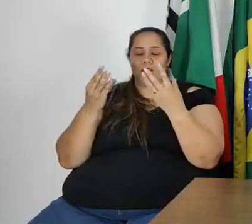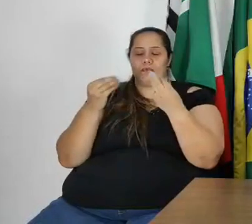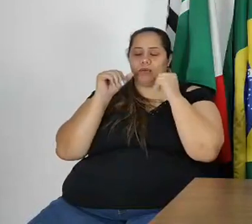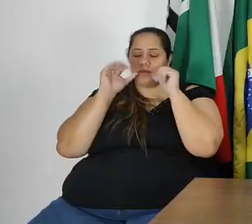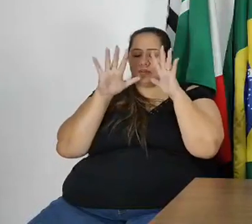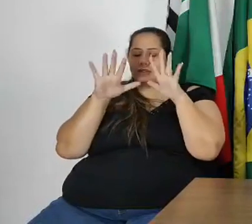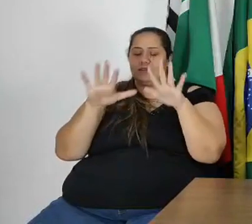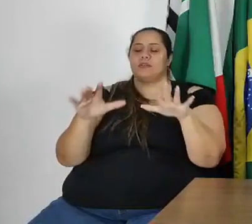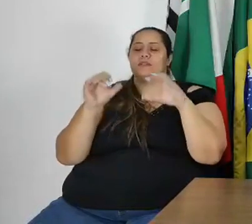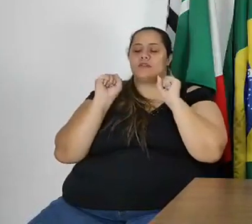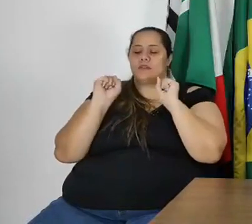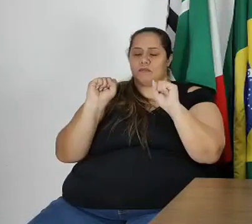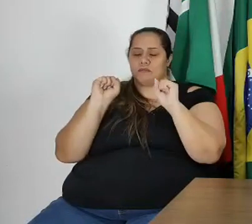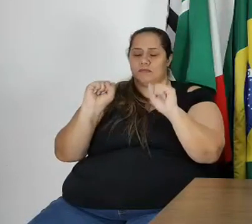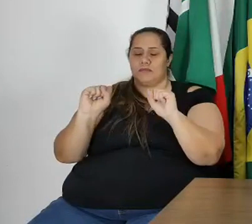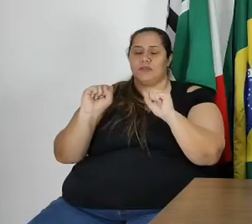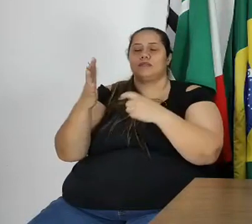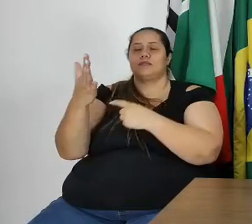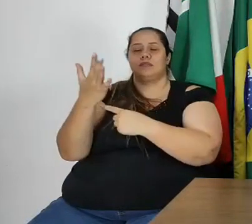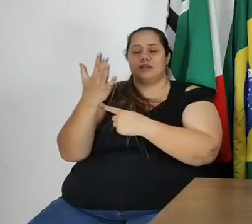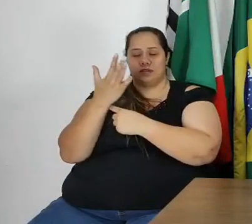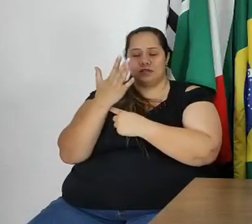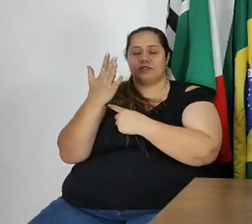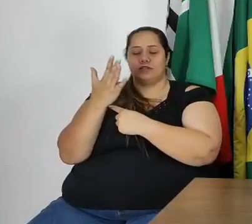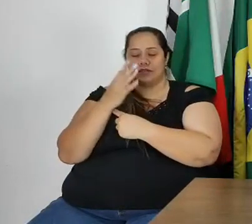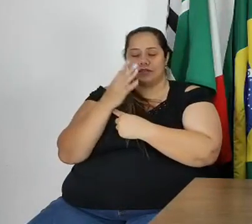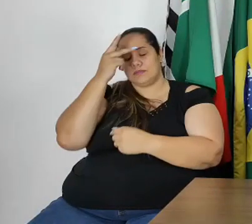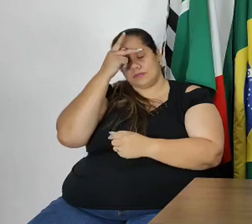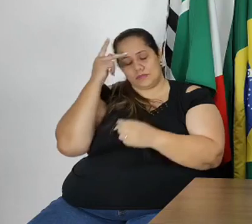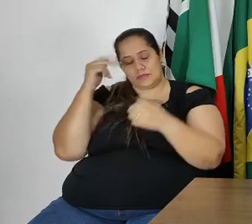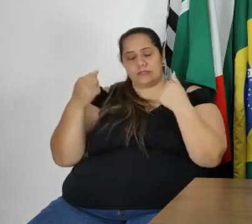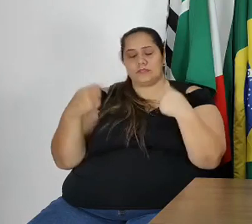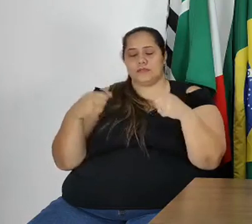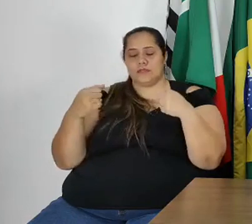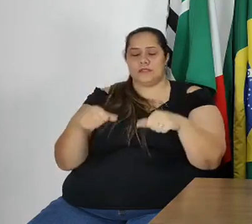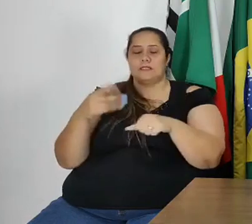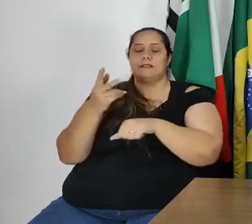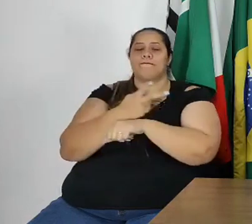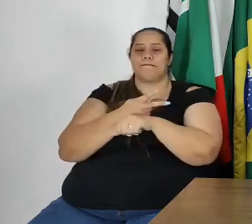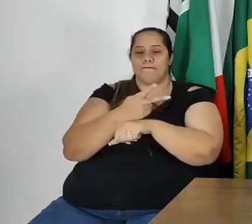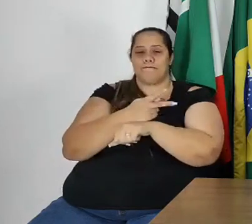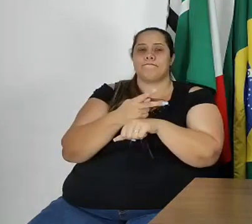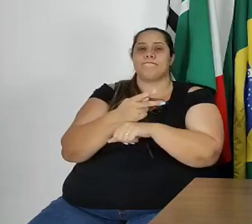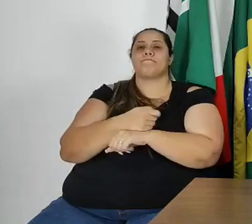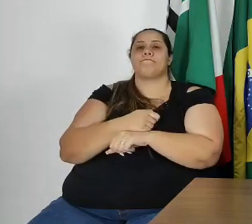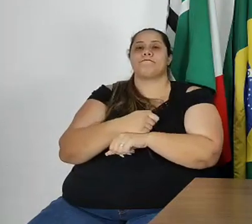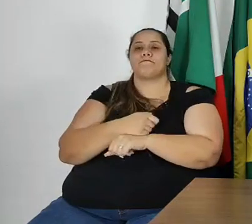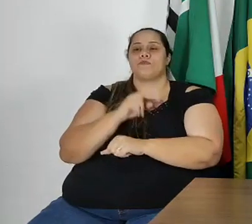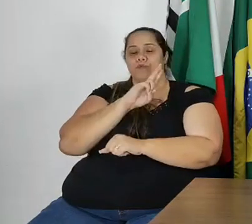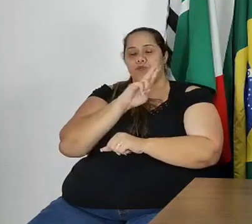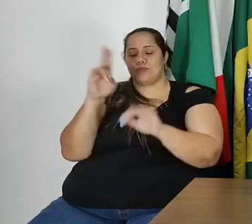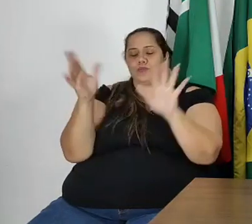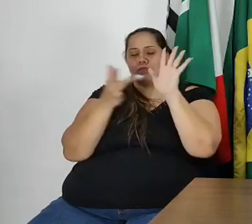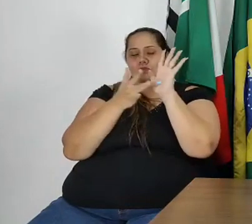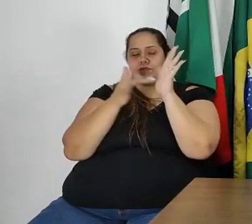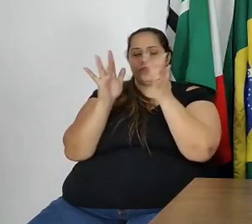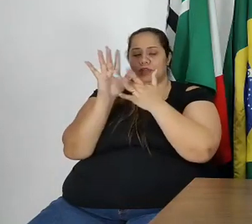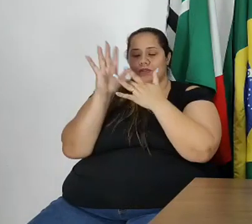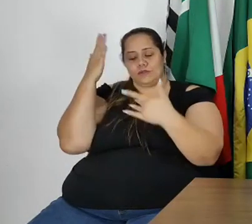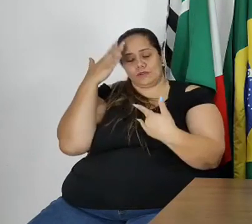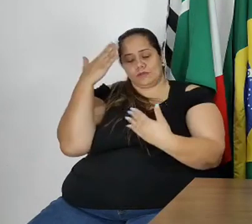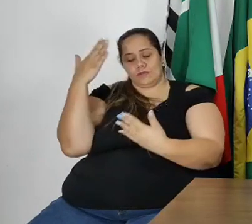possam ser ajudadores daqueles que necessitam e o procuram. Pai, em nome do Senhor Jesus, eu